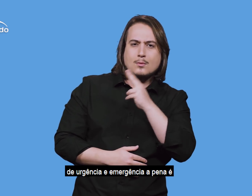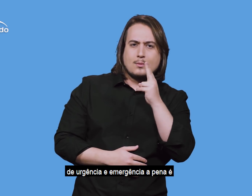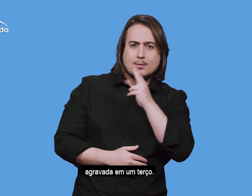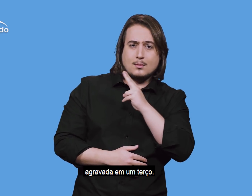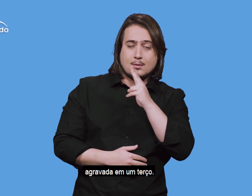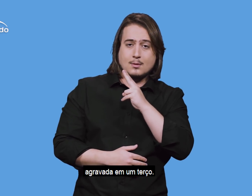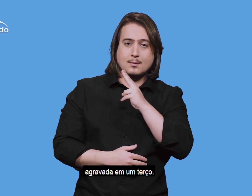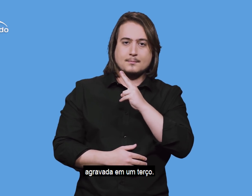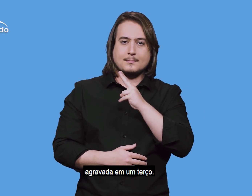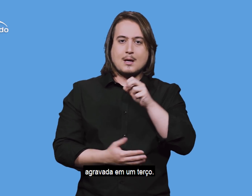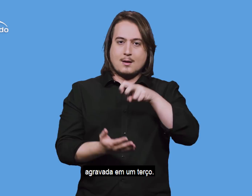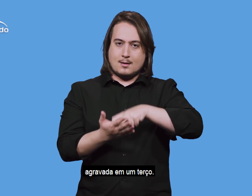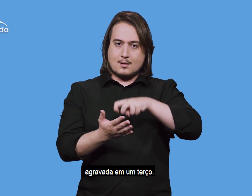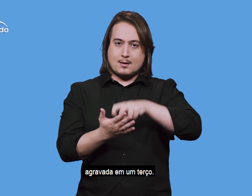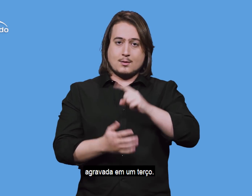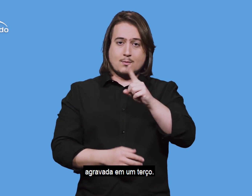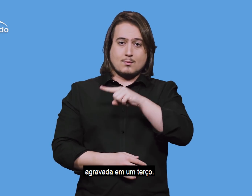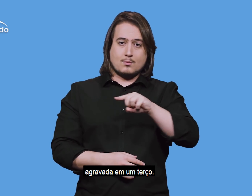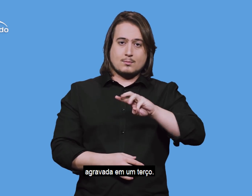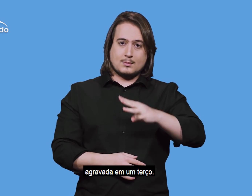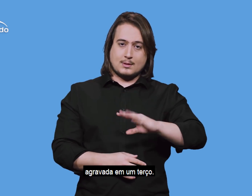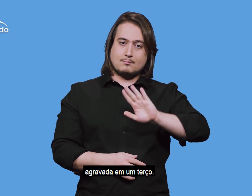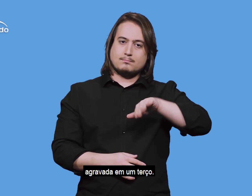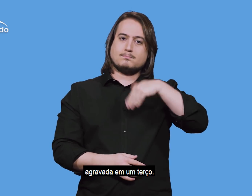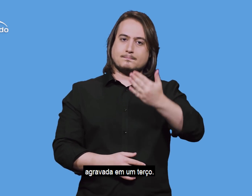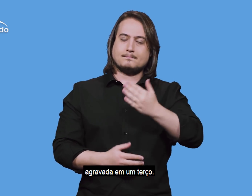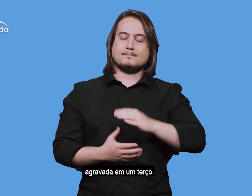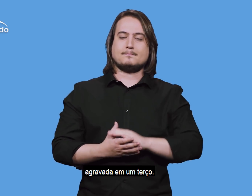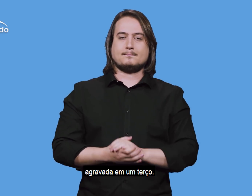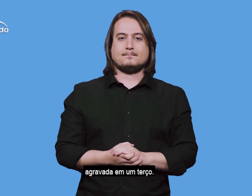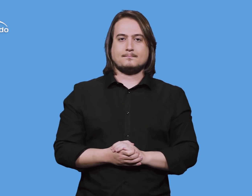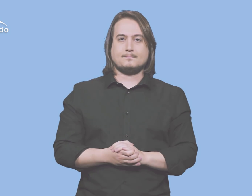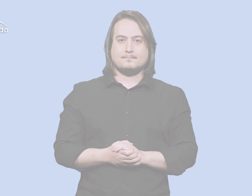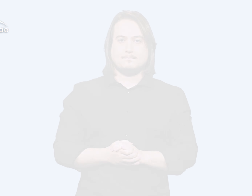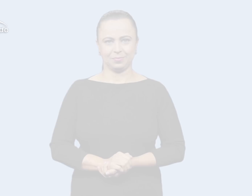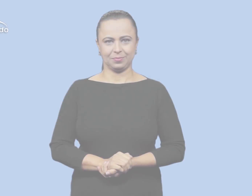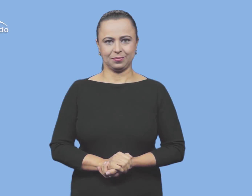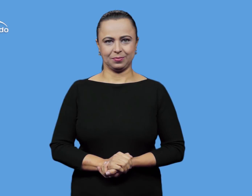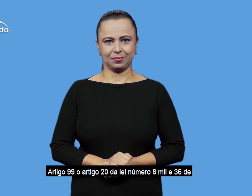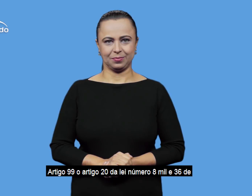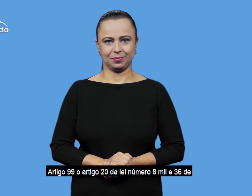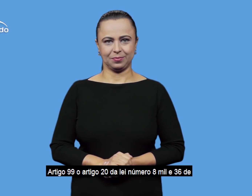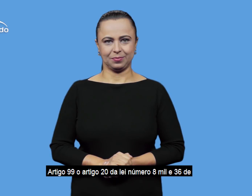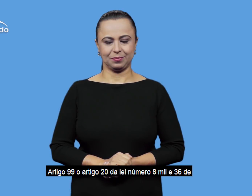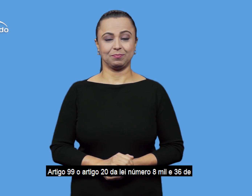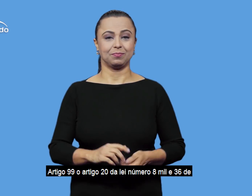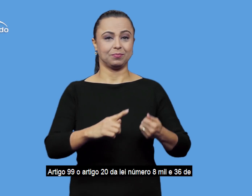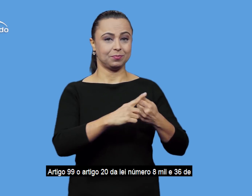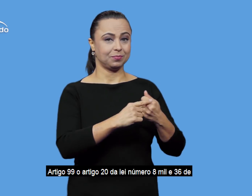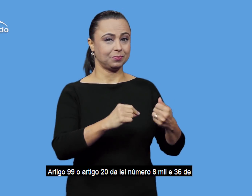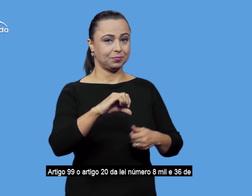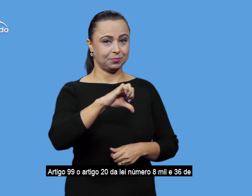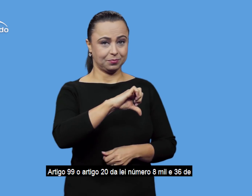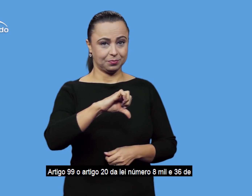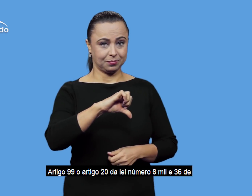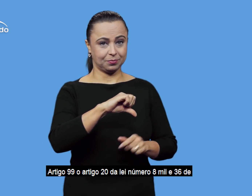em um terço o artigo 99 o artigo